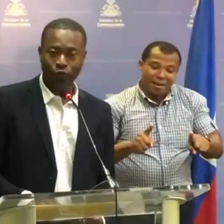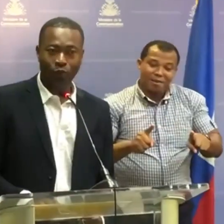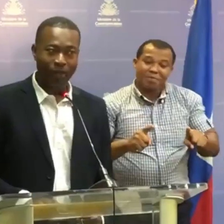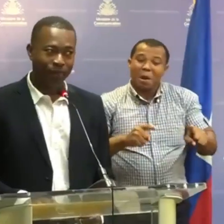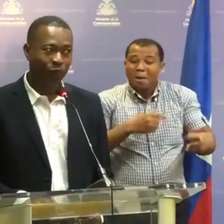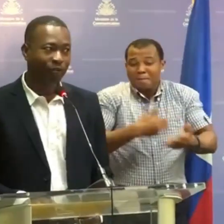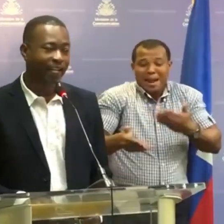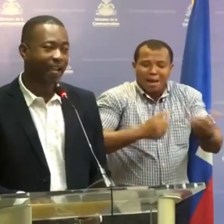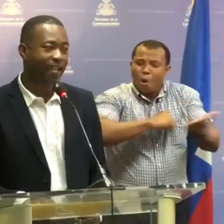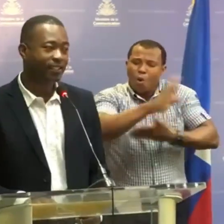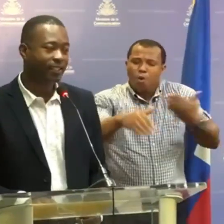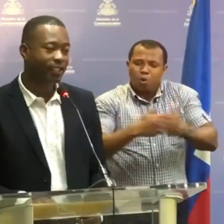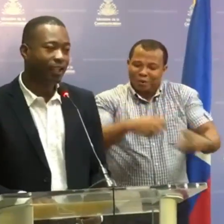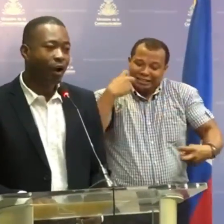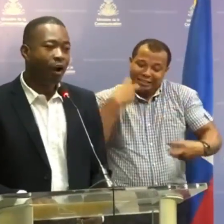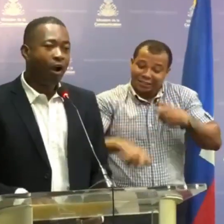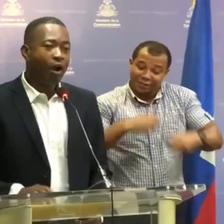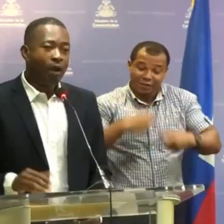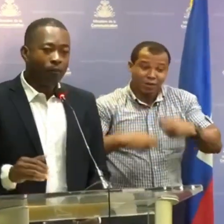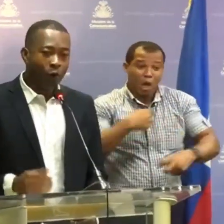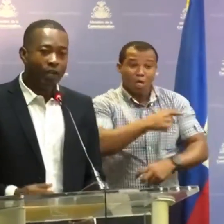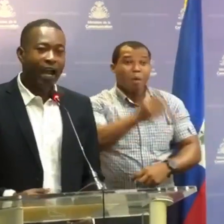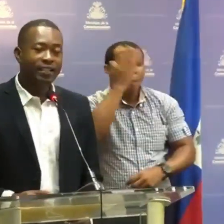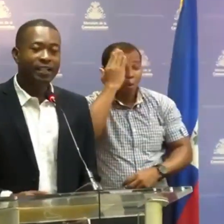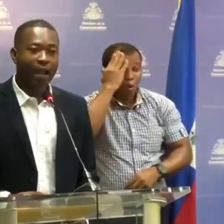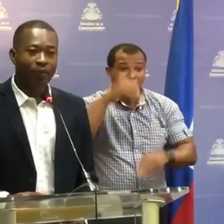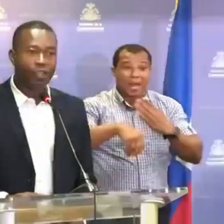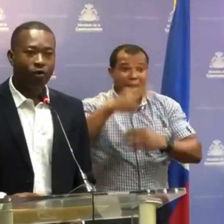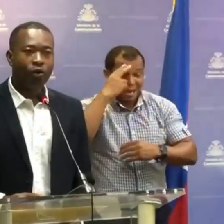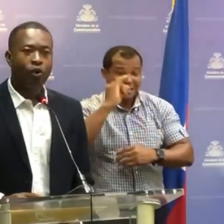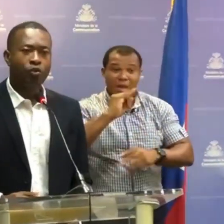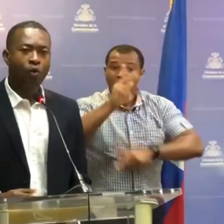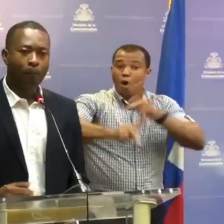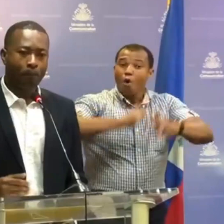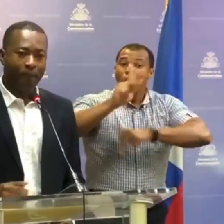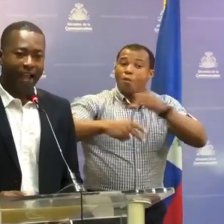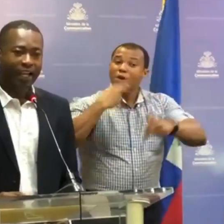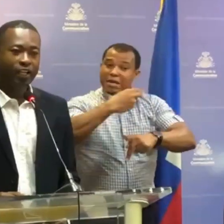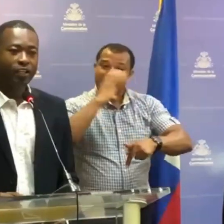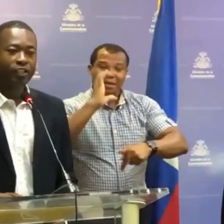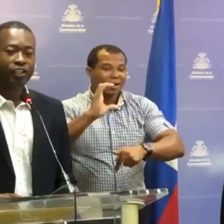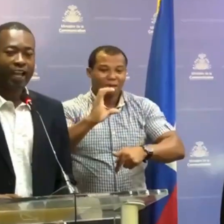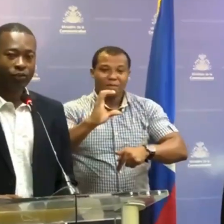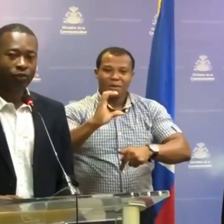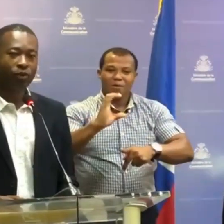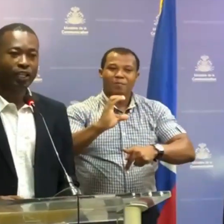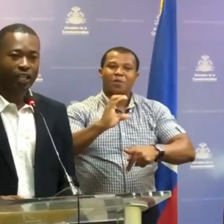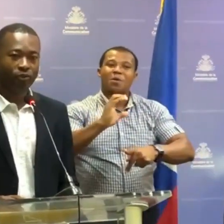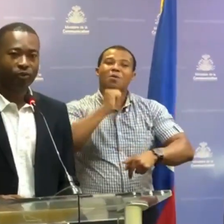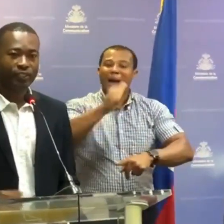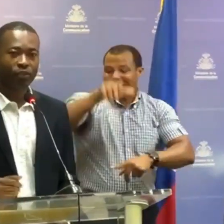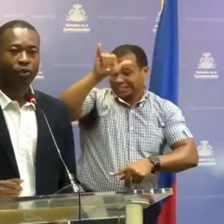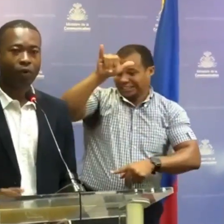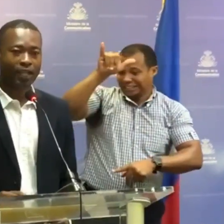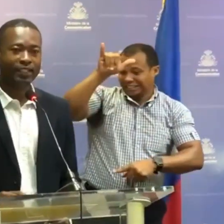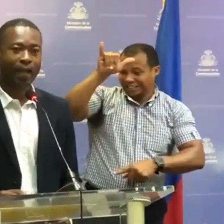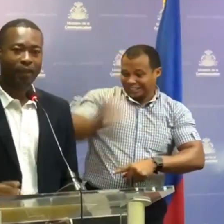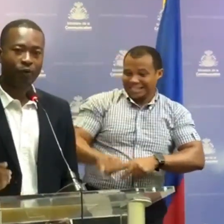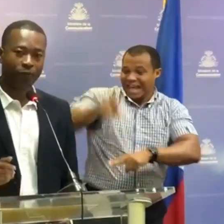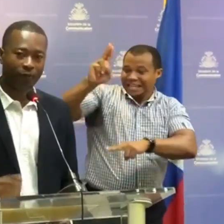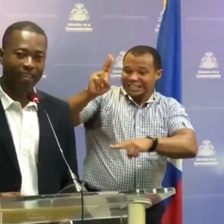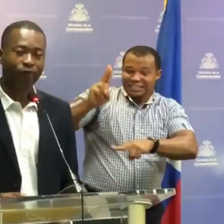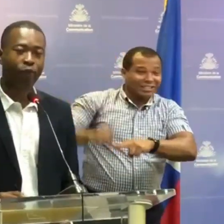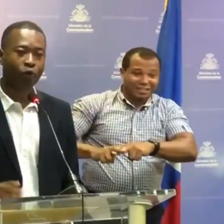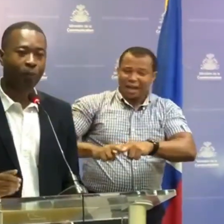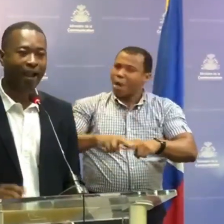contrainte, tout problème nous connaissons en Haïti, les gens handicapés n'ont pas chita sous l'oreille, ils disent que les handicapés,